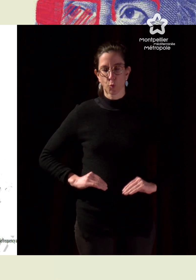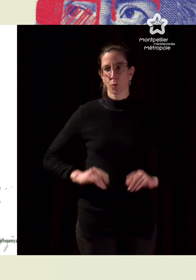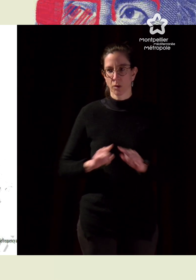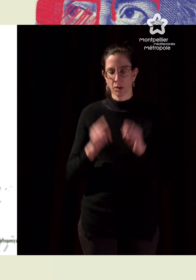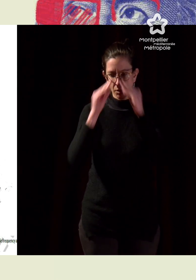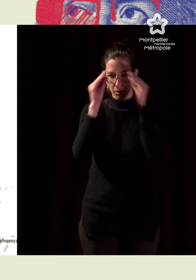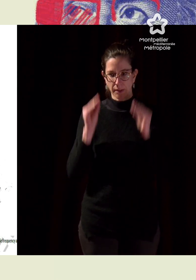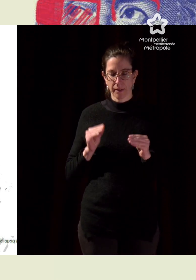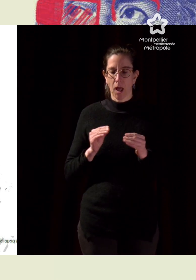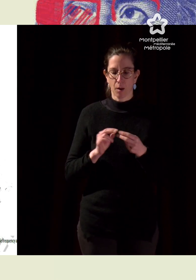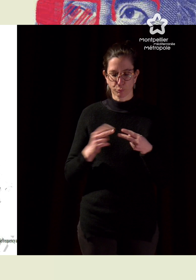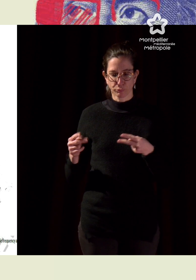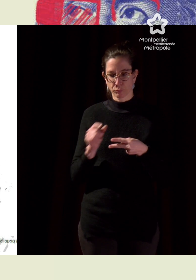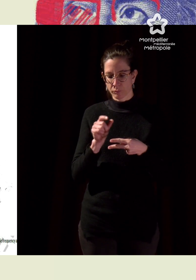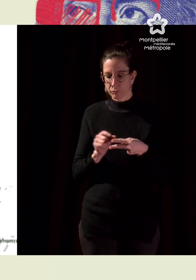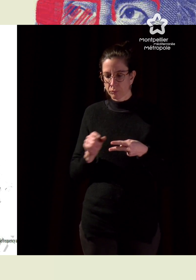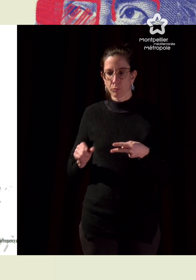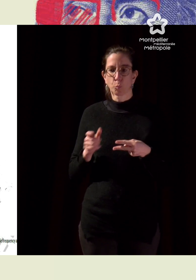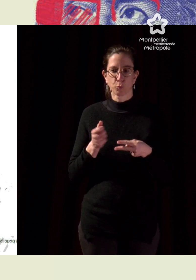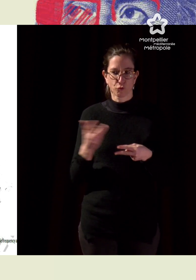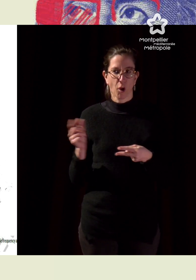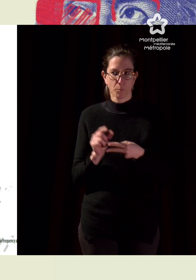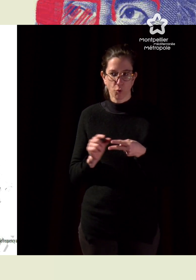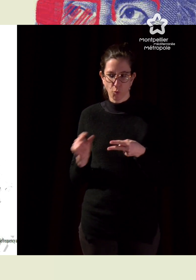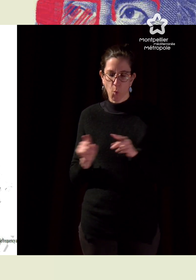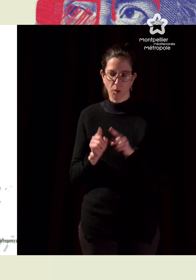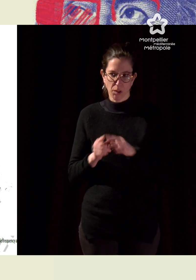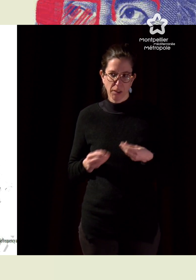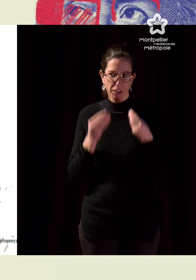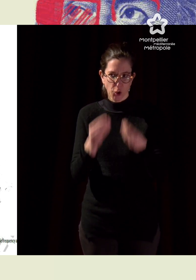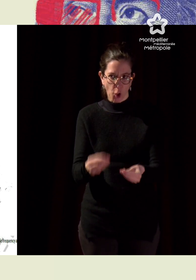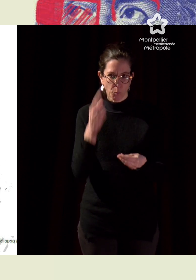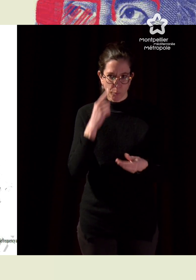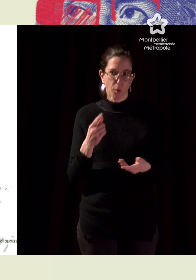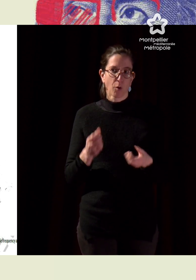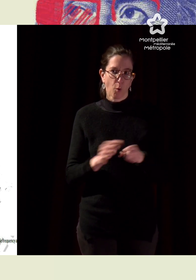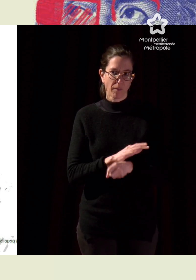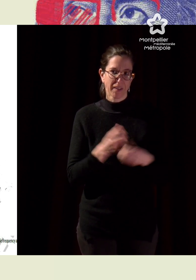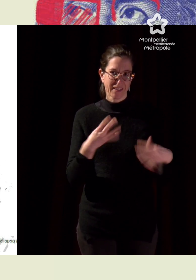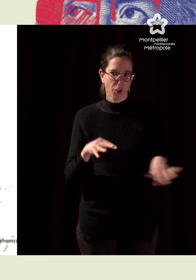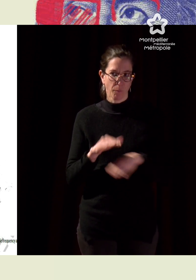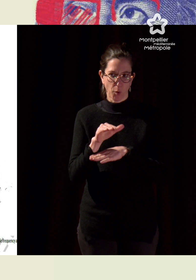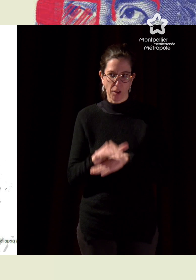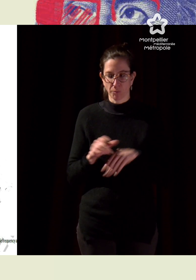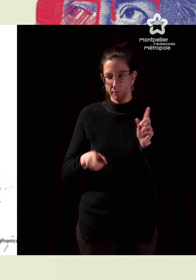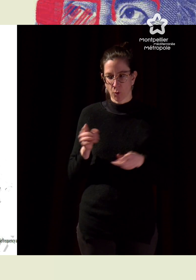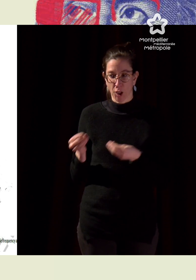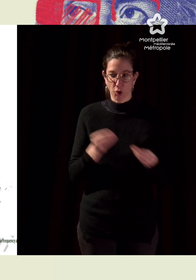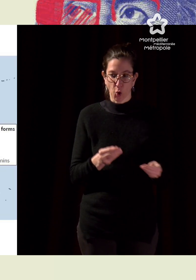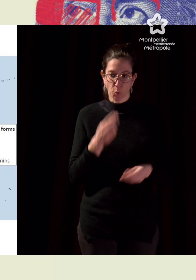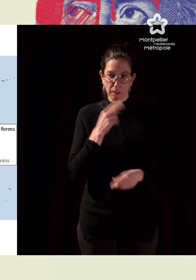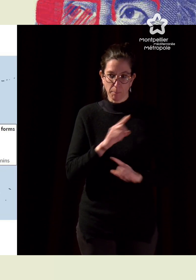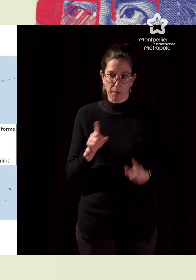cette fois-ci, protègent contre la Covid-19. Donc, des fois, ils donnent des trucs, c'est plutôt bien. D'autres fois, voilà, quoi.